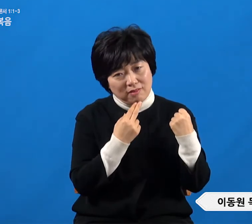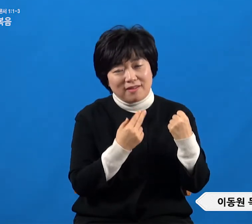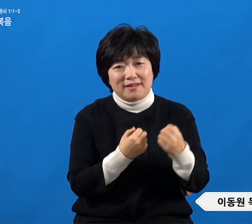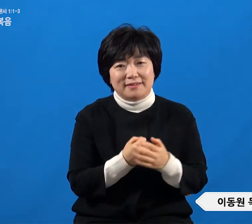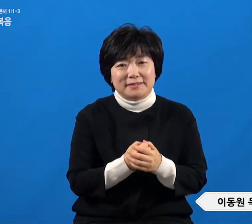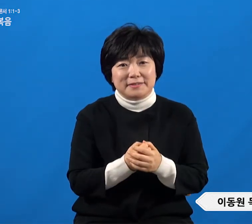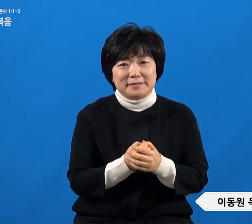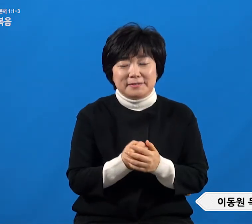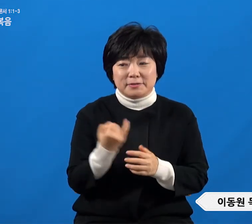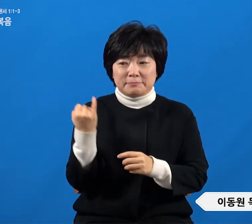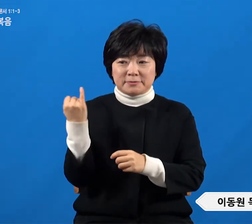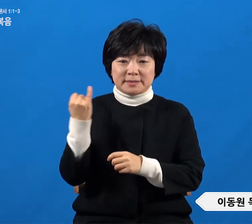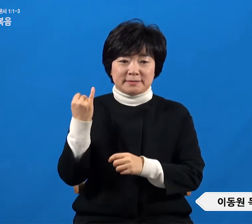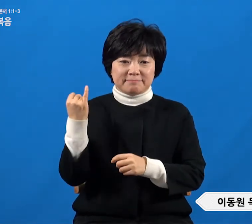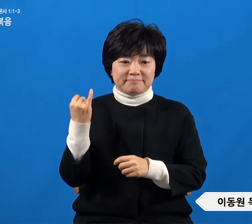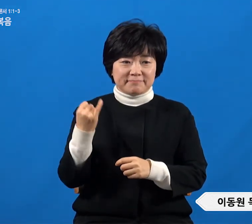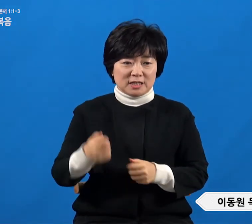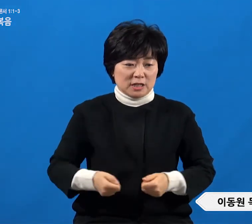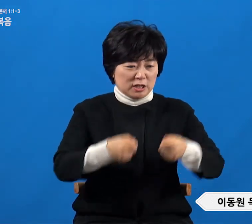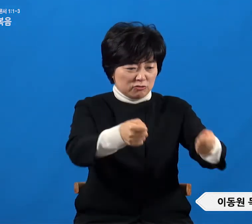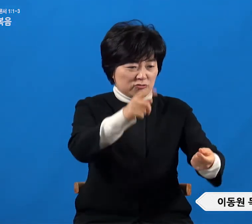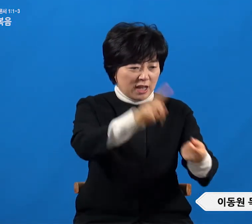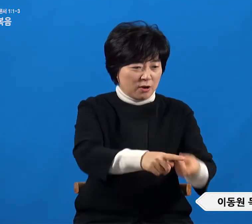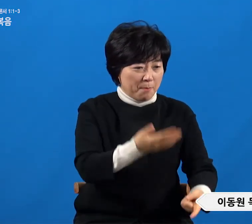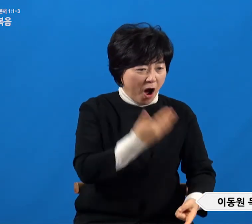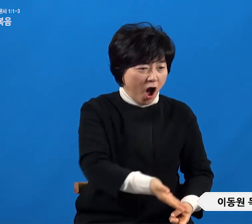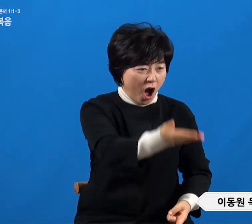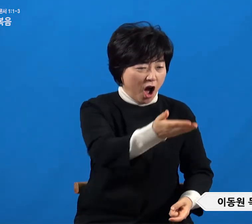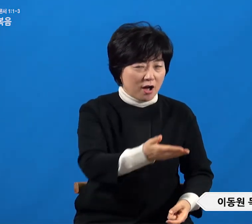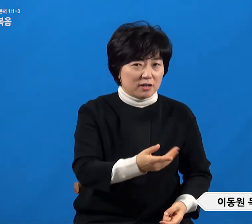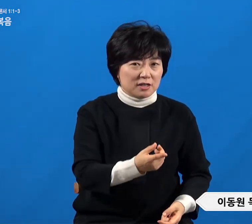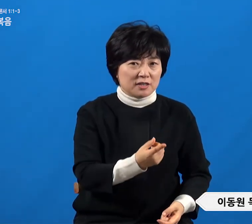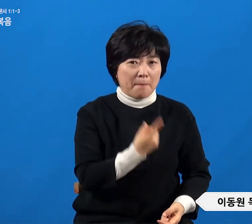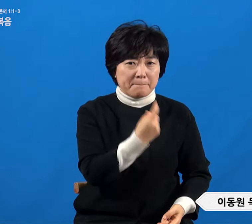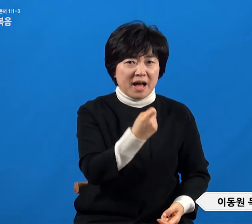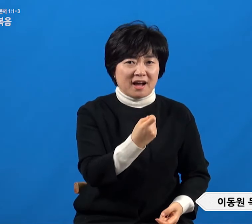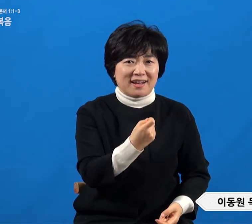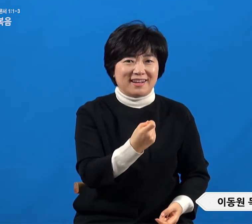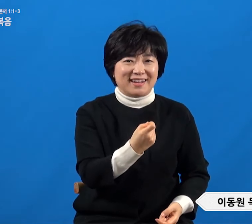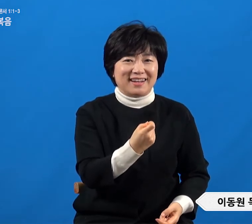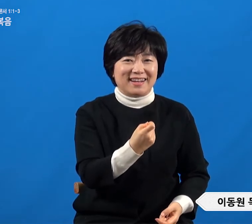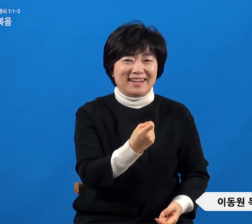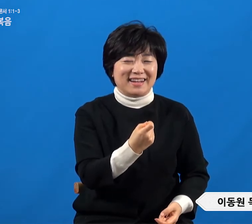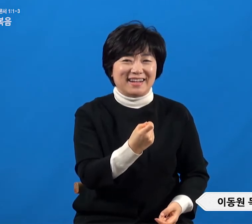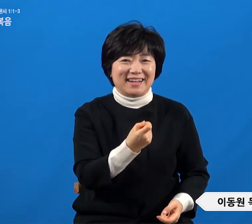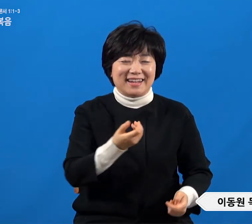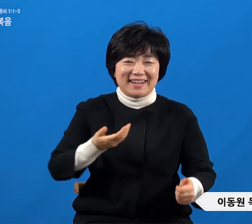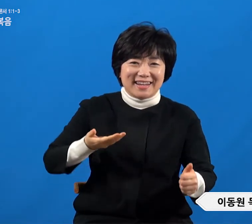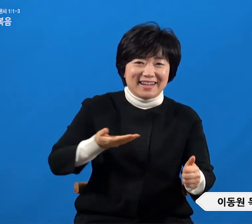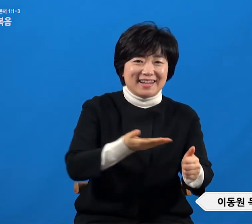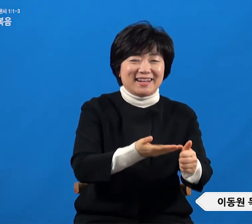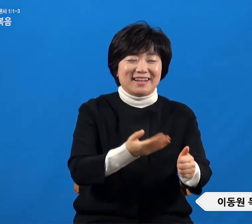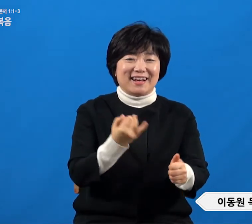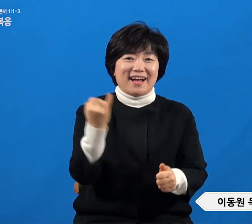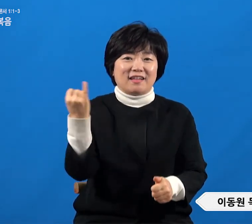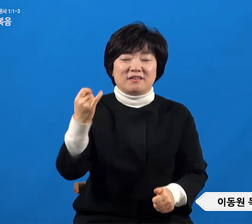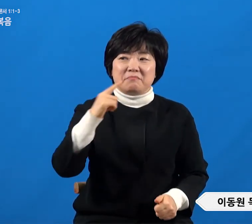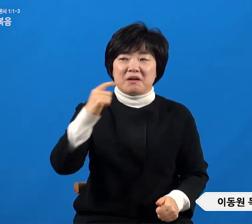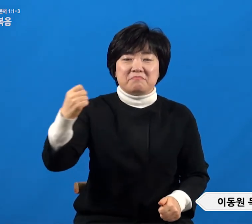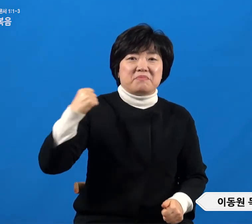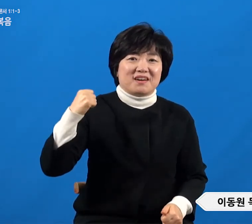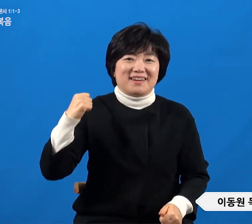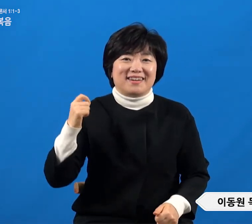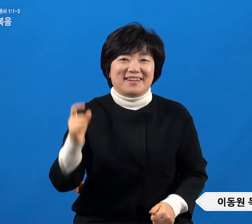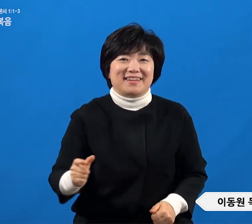주는 대로 먹으라라는 구호에서 어쩌면 조금은 협박성에 막 가시는 막장 아내상을 느낄